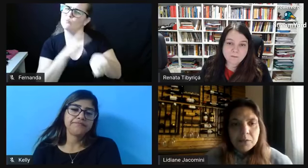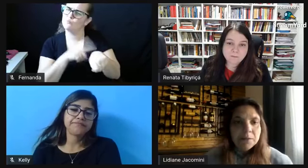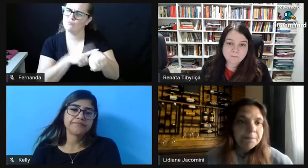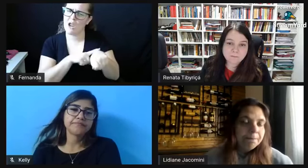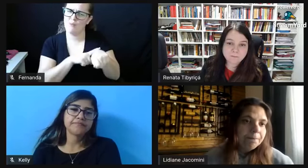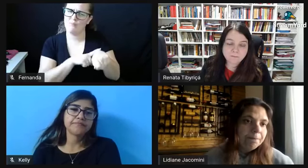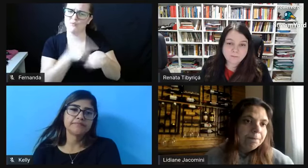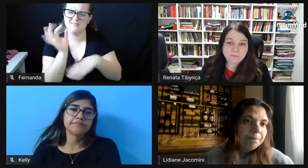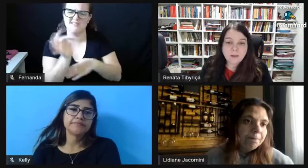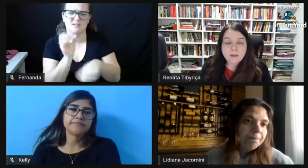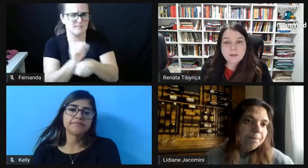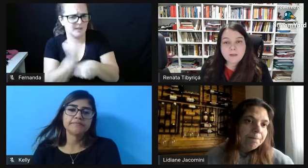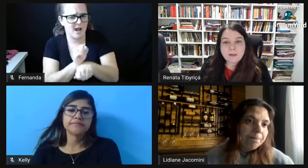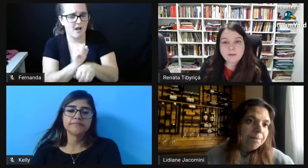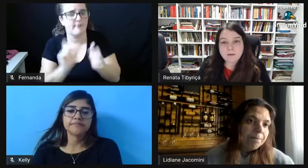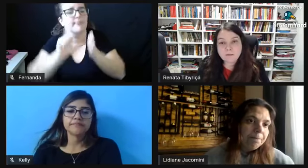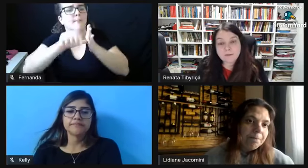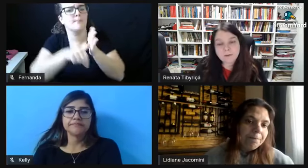do benefício?